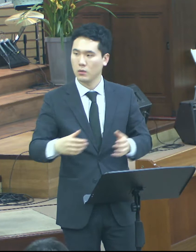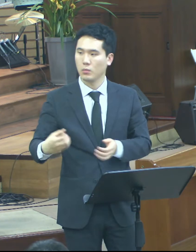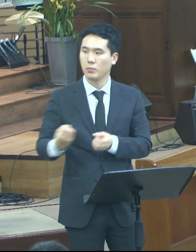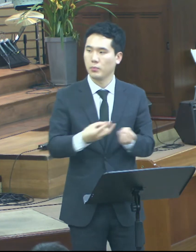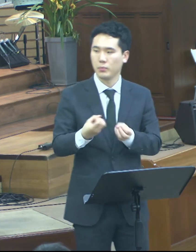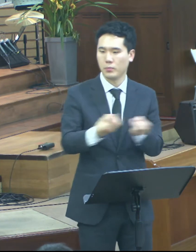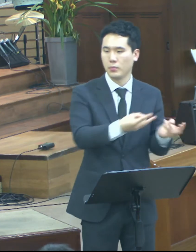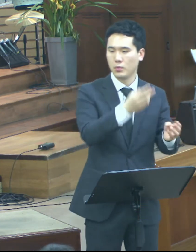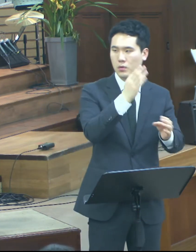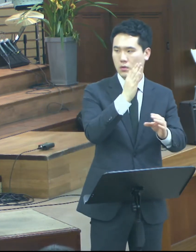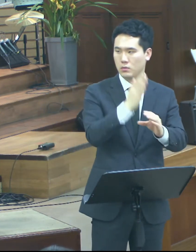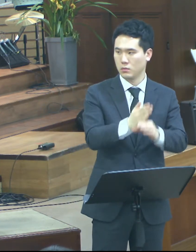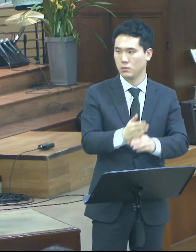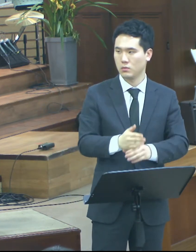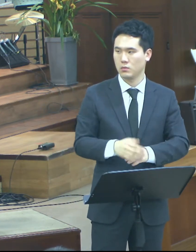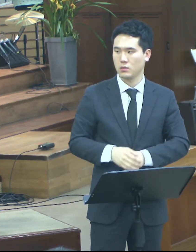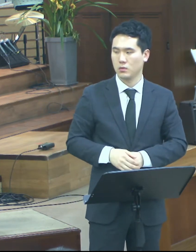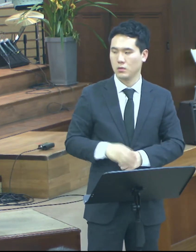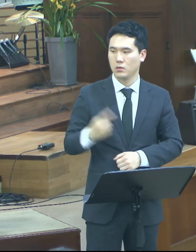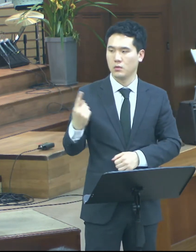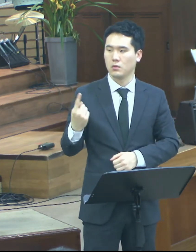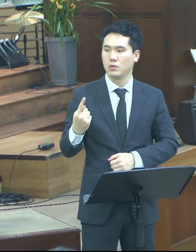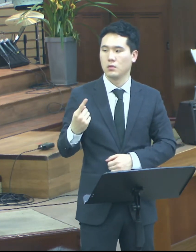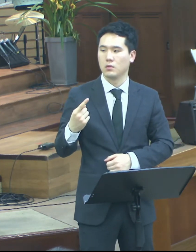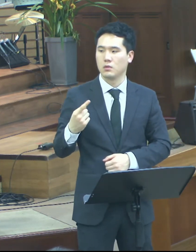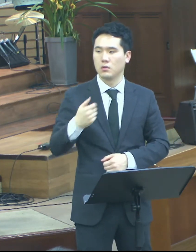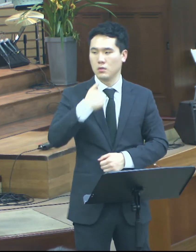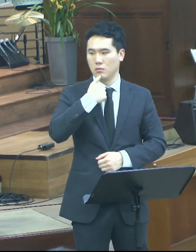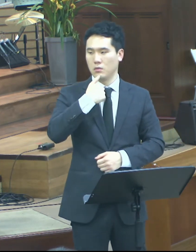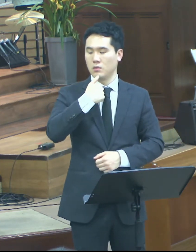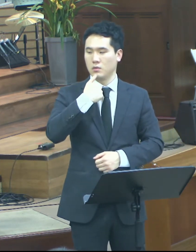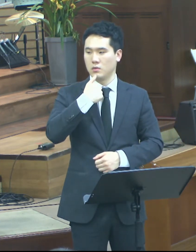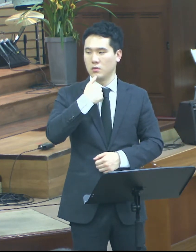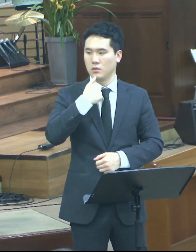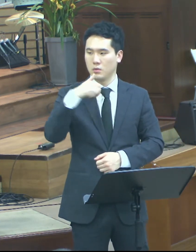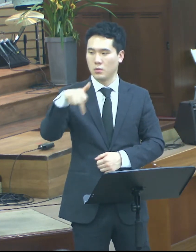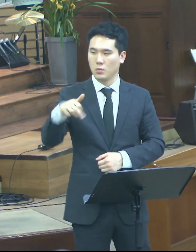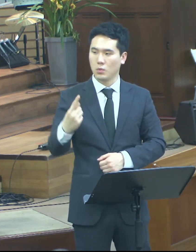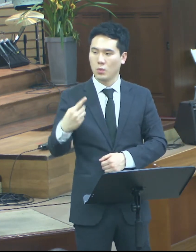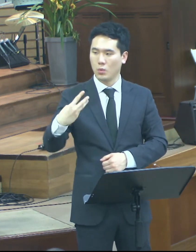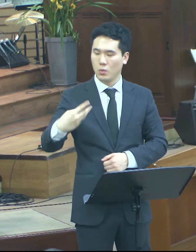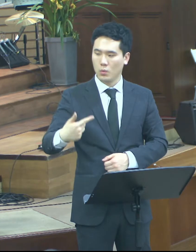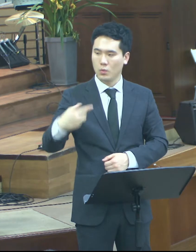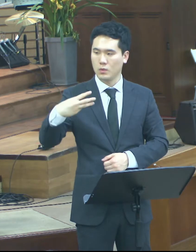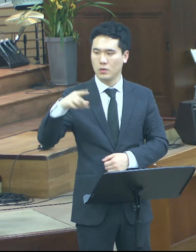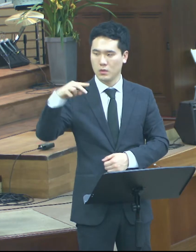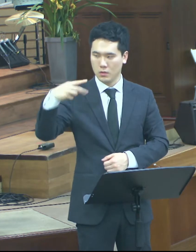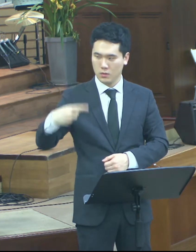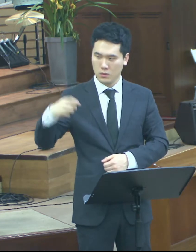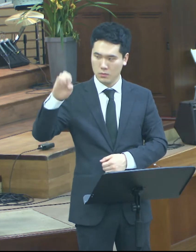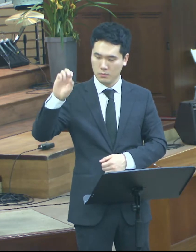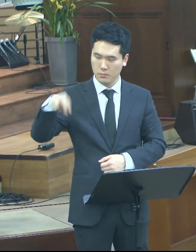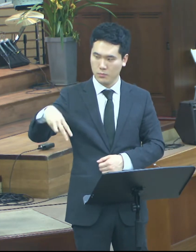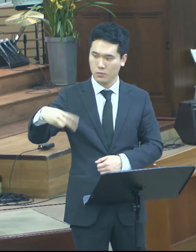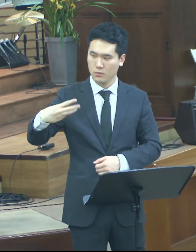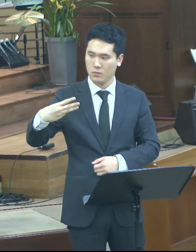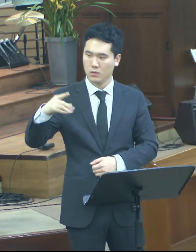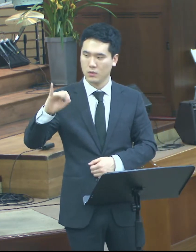1491년 로마 카톨릭의 부패상에 대해 콘라드 퓨팅거라는 사람이 이렇게 기록을 했어요. 나는 상하를 막론하고 돈으로